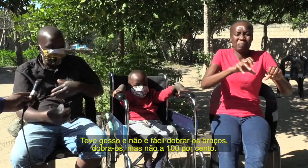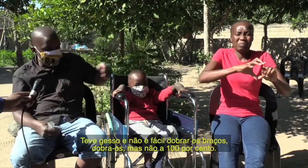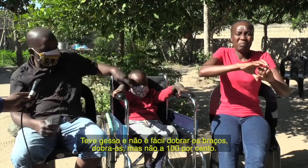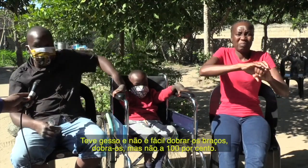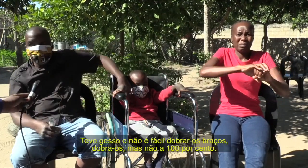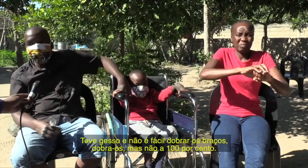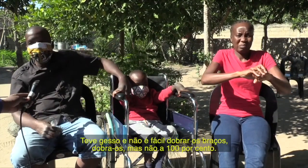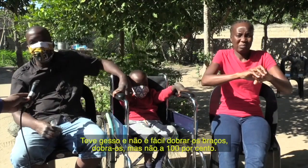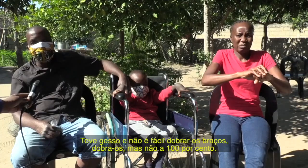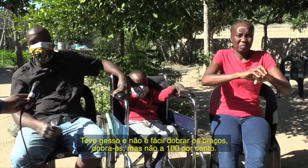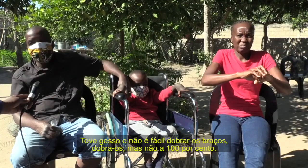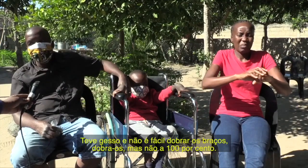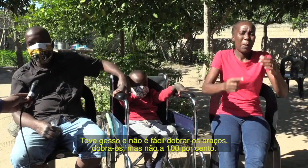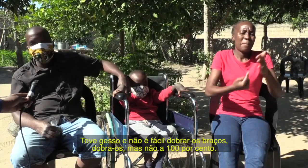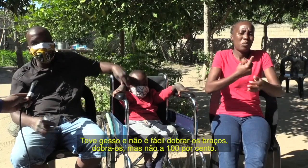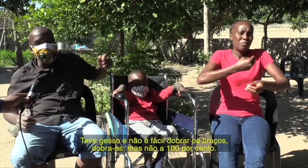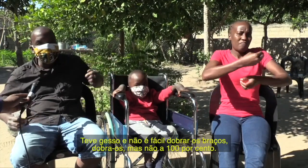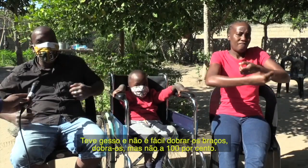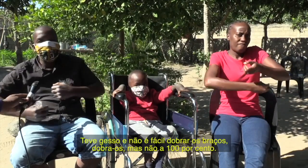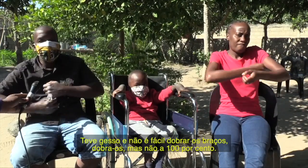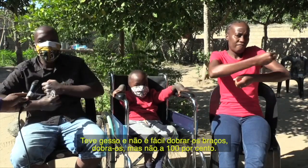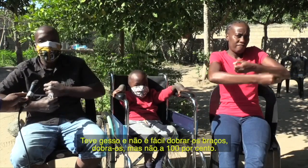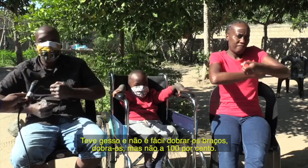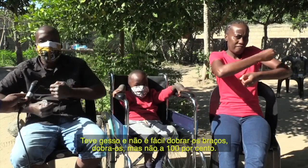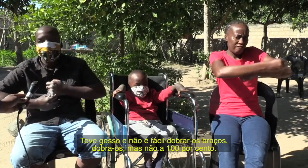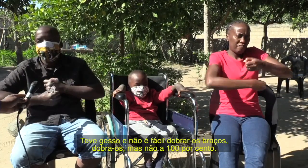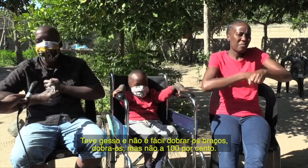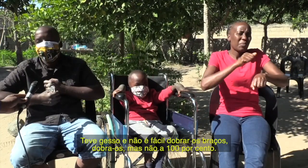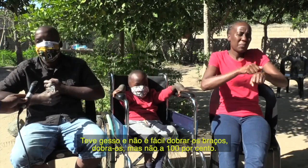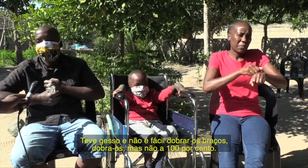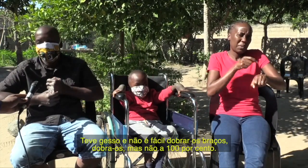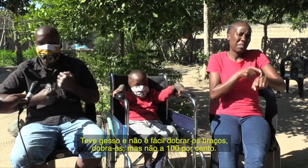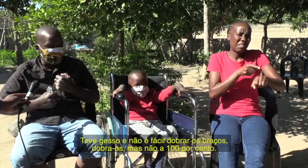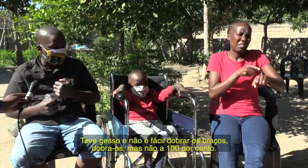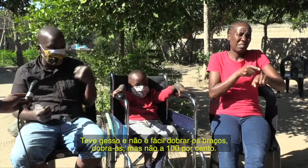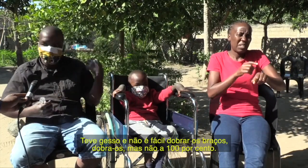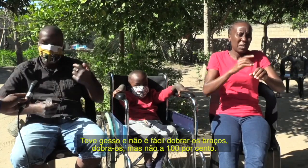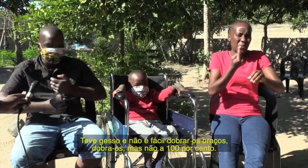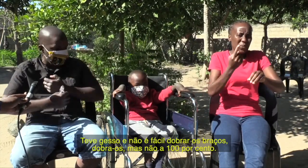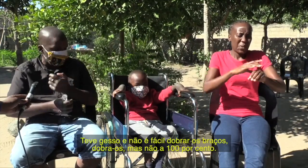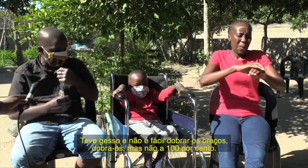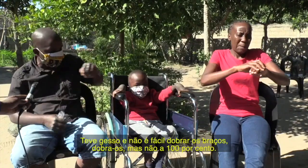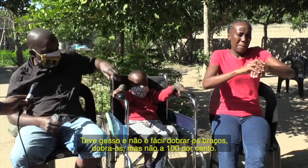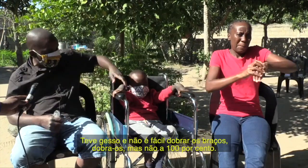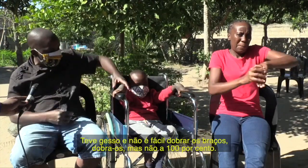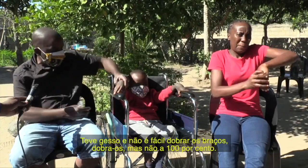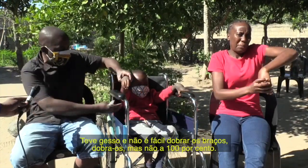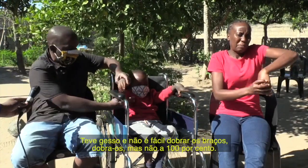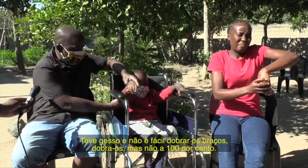não teve que ter gesso então já não é fácil para ele poder dobrar dobra mas não